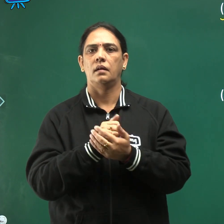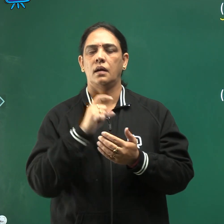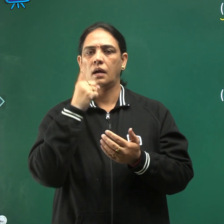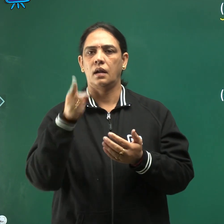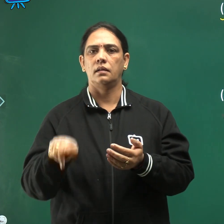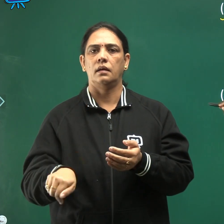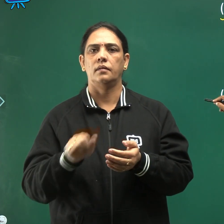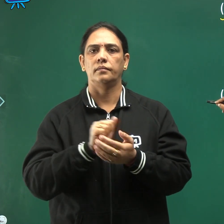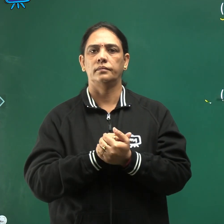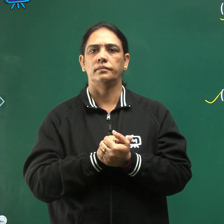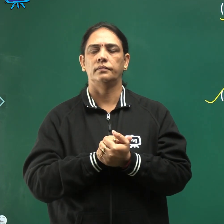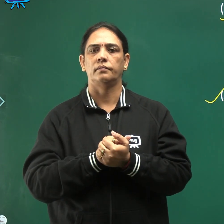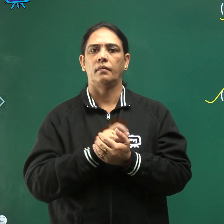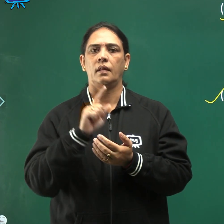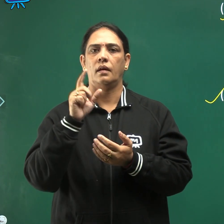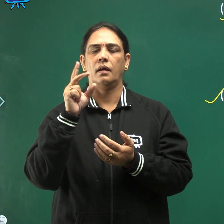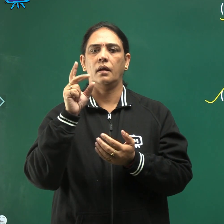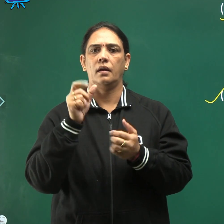कहलाता है। A